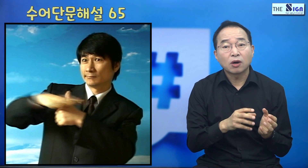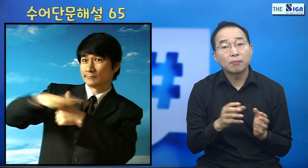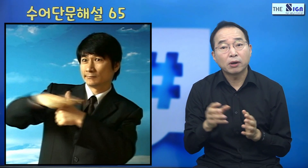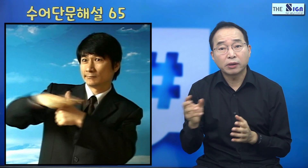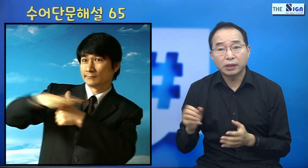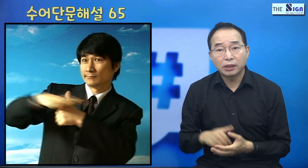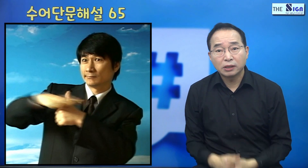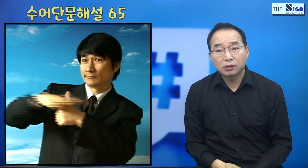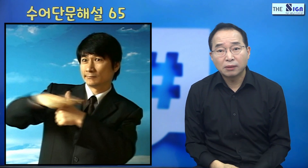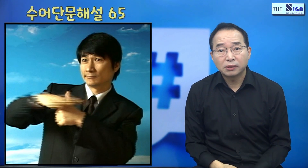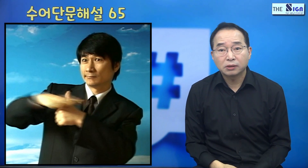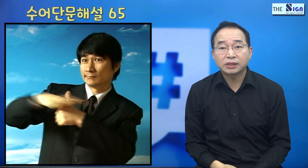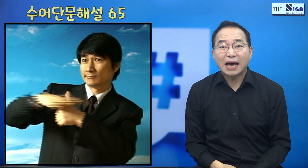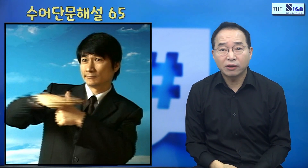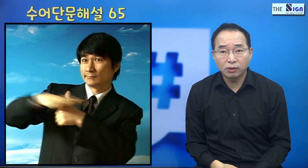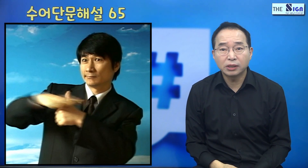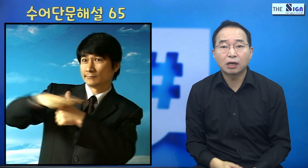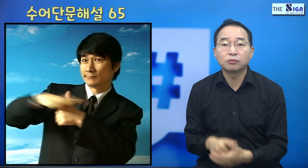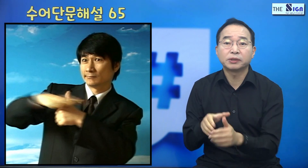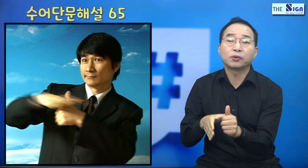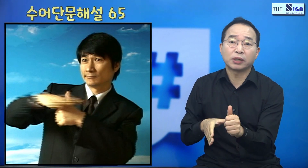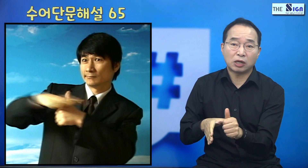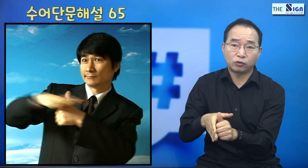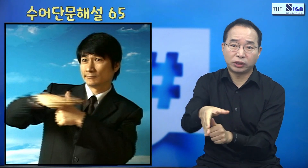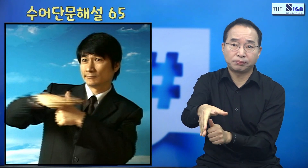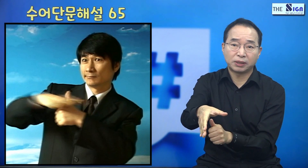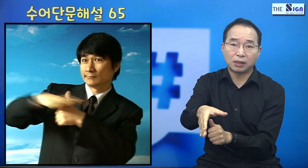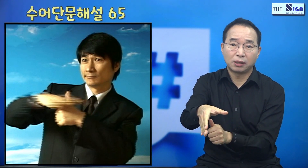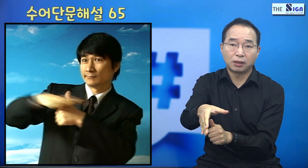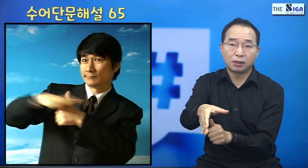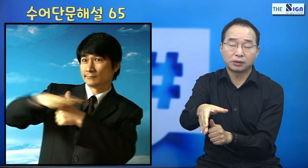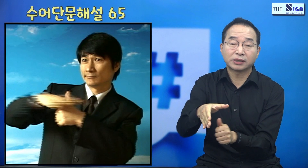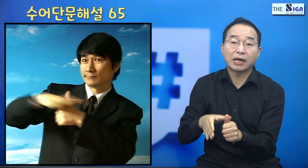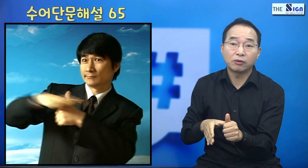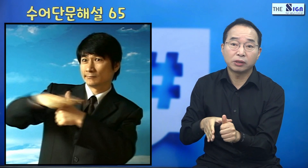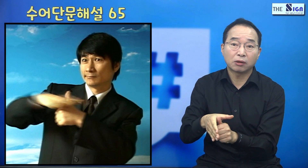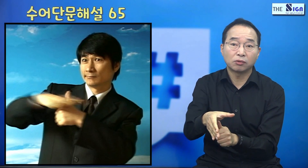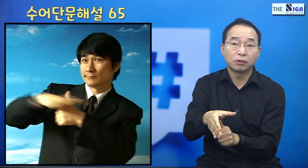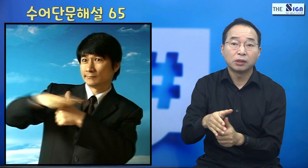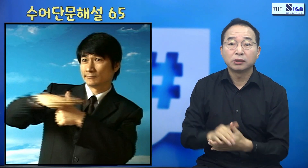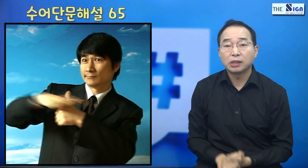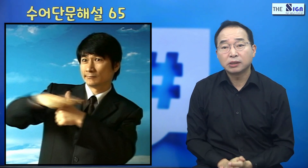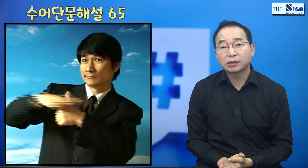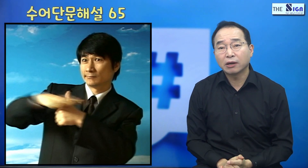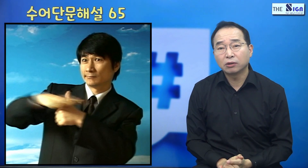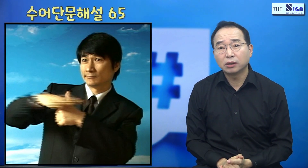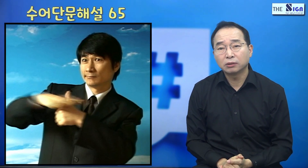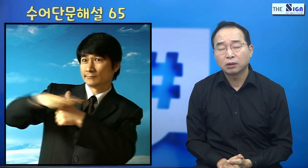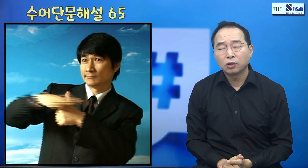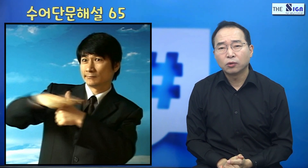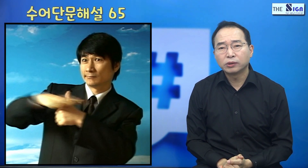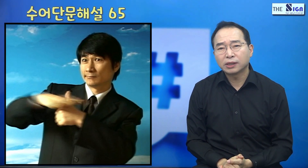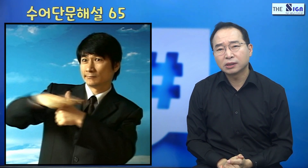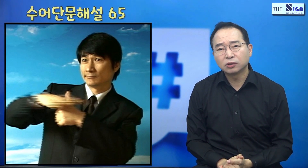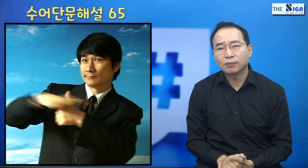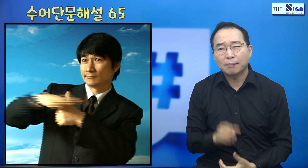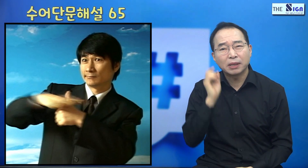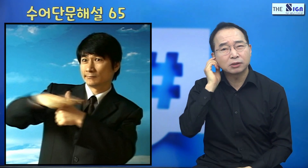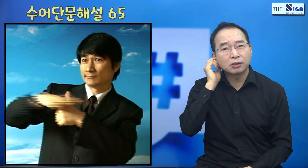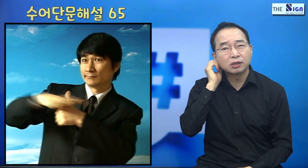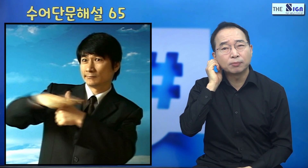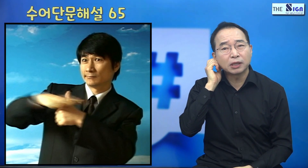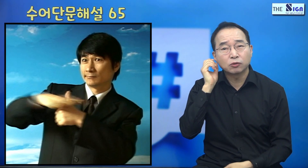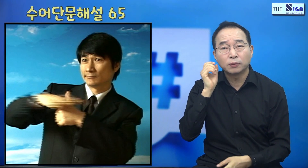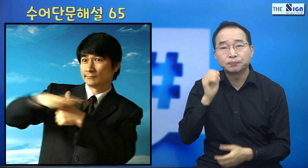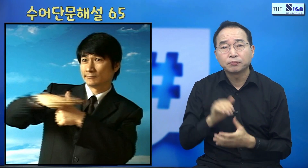이제 형벌에 대해서 하면서 사형이라고 하면서 이렇게 나오고 있습니다. 사형이라고. 근데 이제 사형은 여기 사실은 좀 안